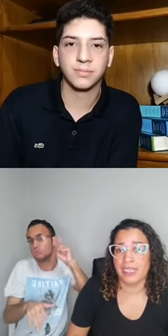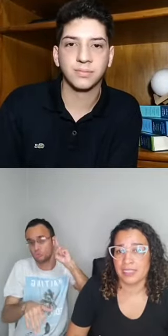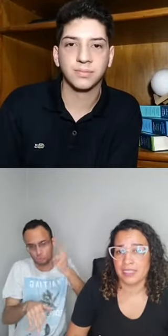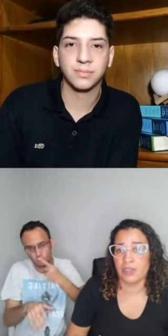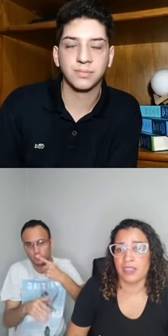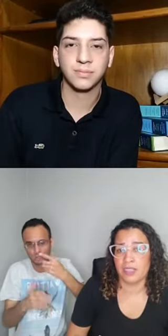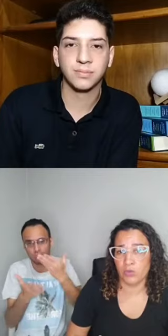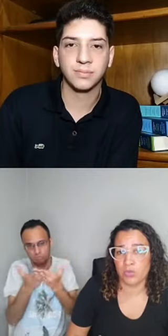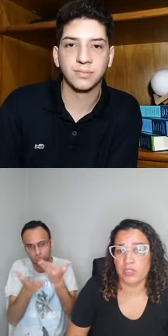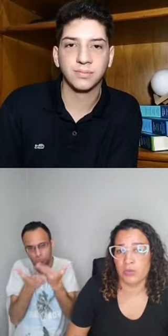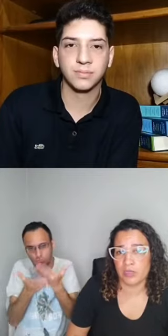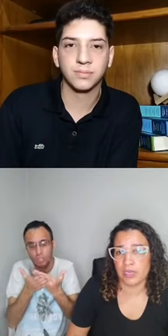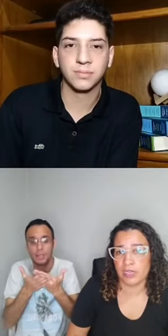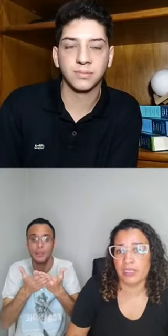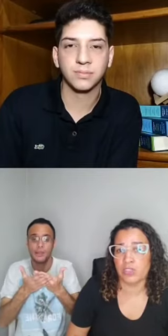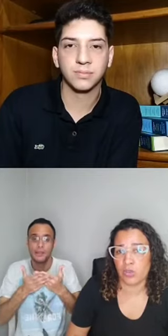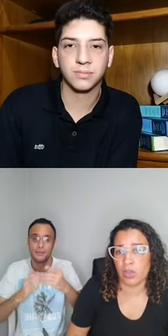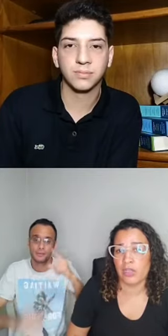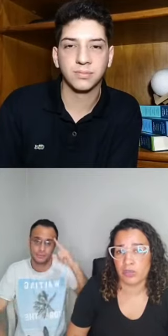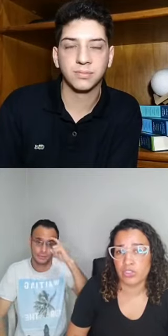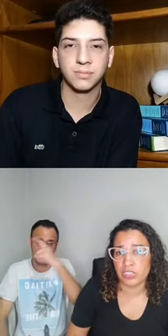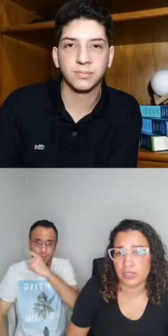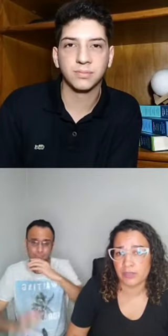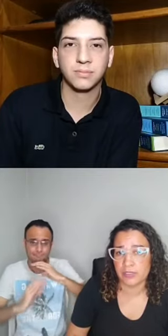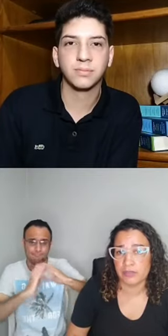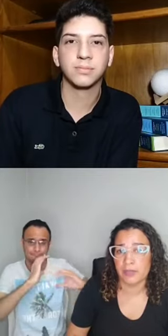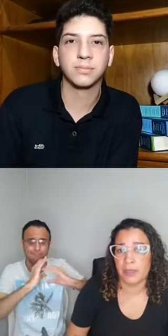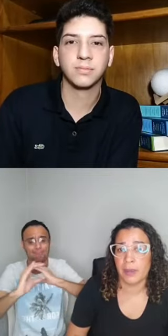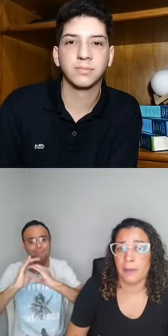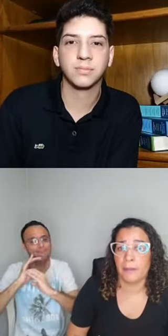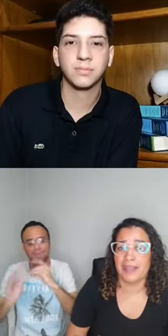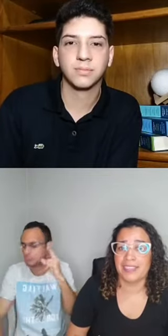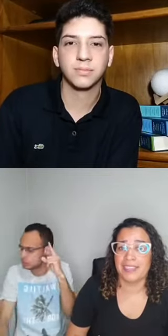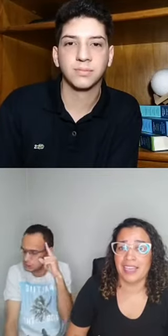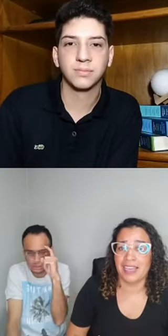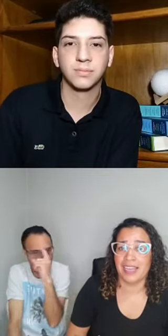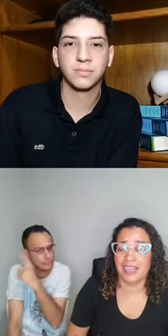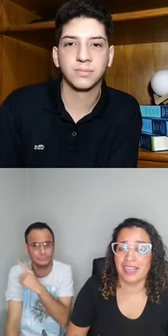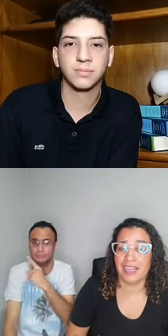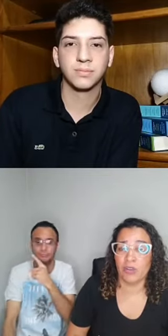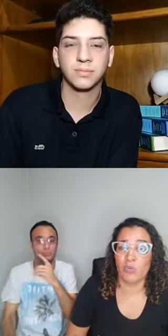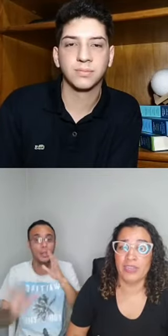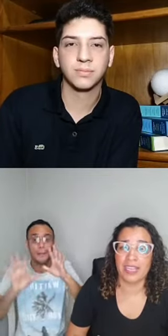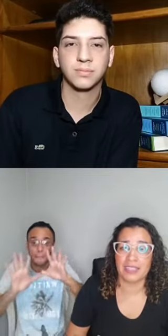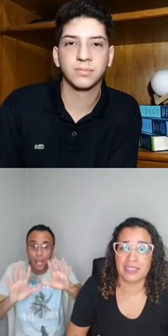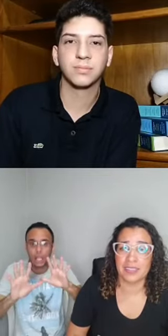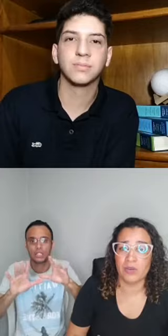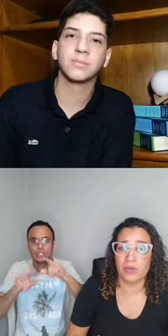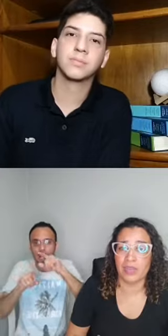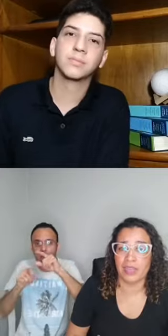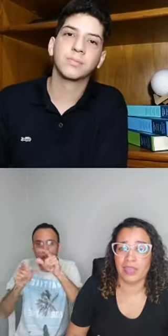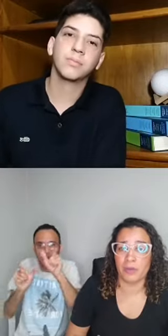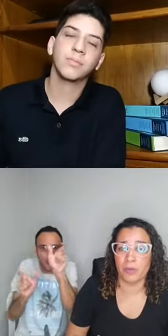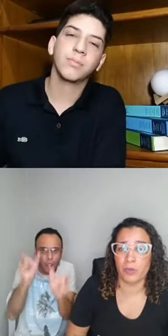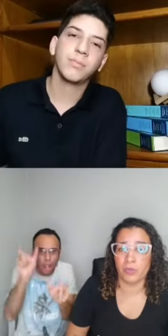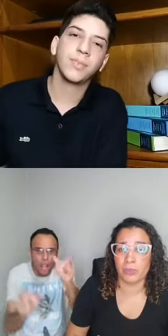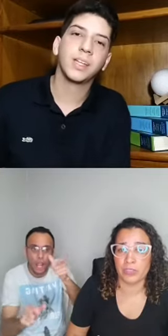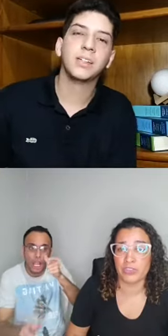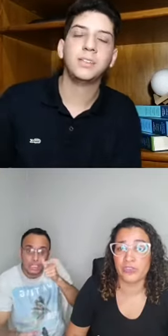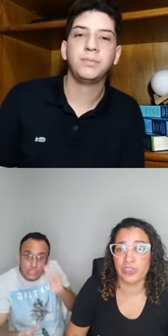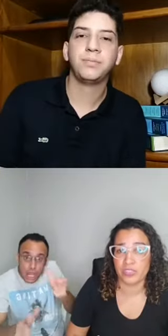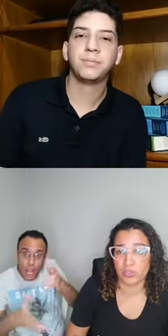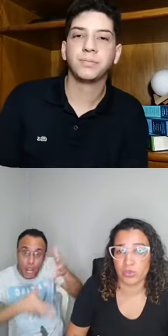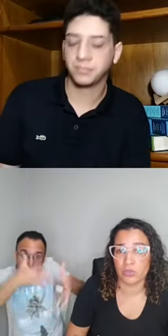Né? Na inclusão, na escola eu tive. Mas a comunicação era um pouco